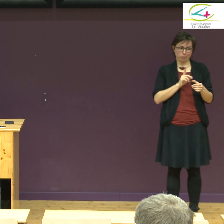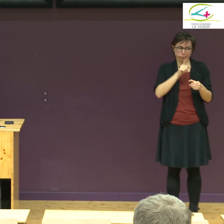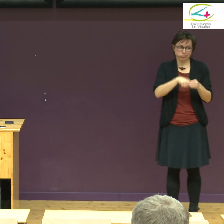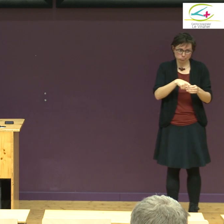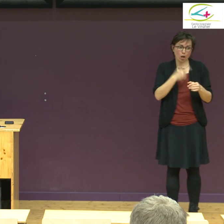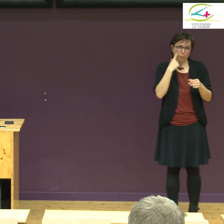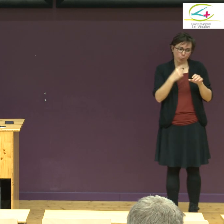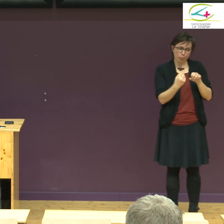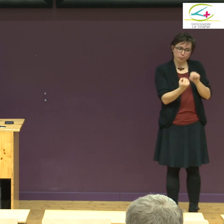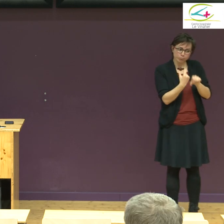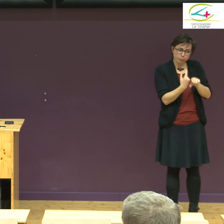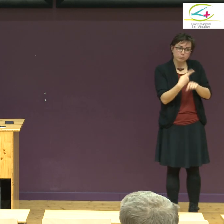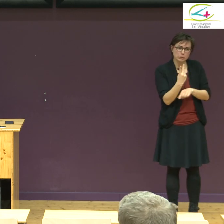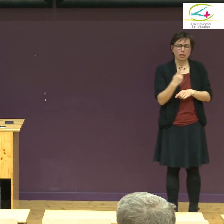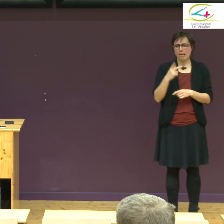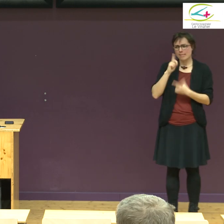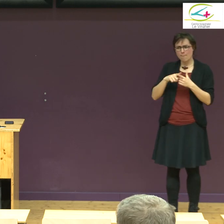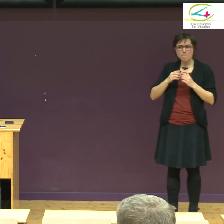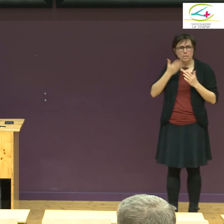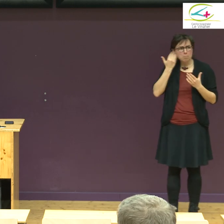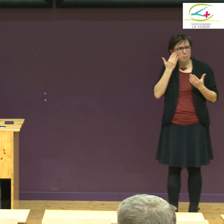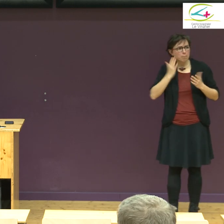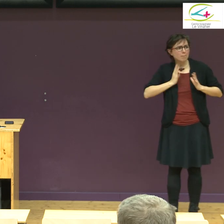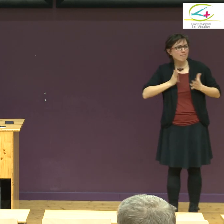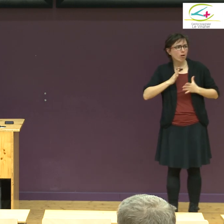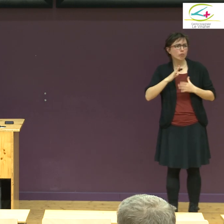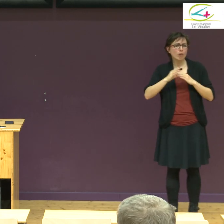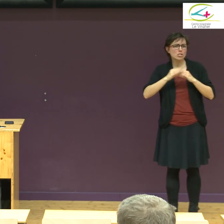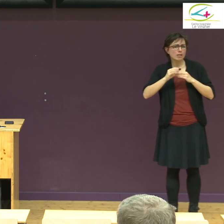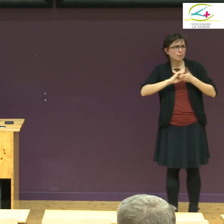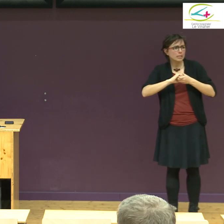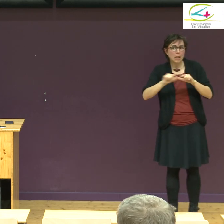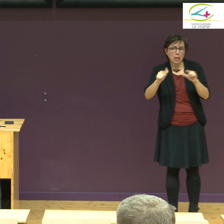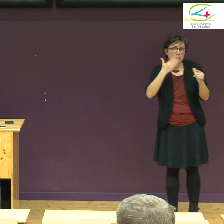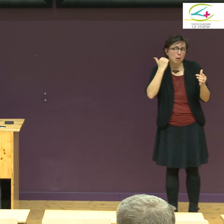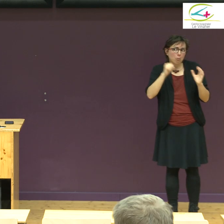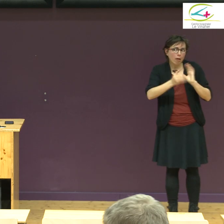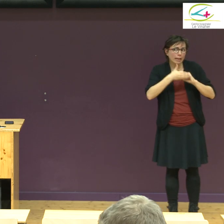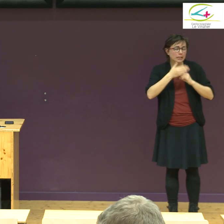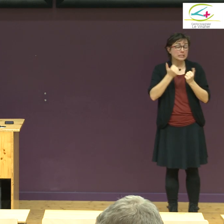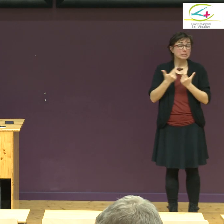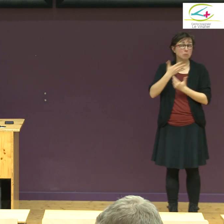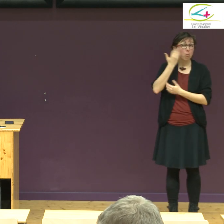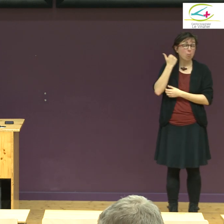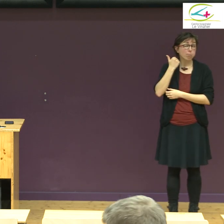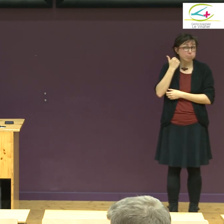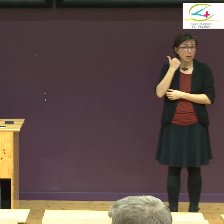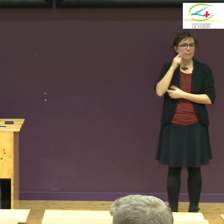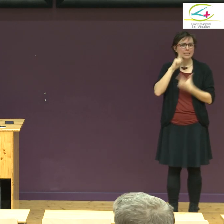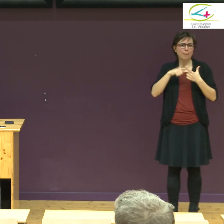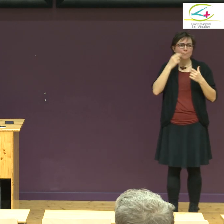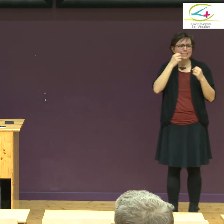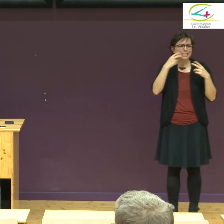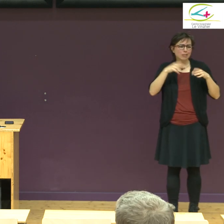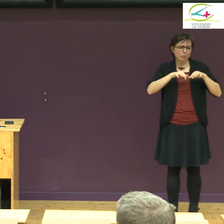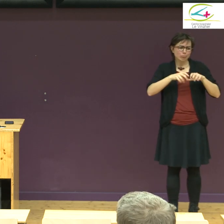les chiffres, s'il y a des bénévoles des SOS Amitié dans la salle, merci de m'aider. Mais en tout cas, quand le forum, le chat, pardon,